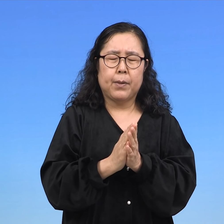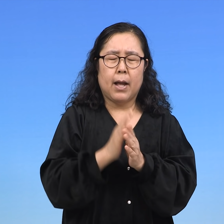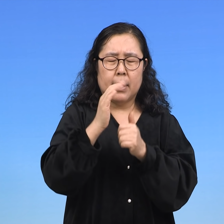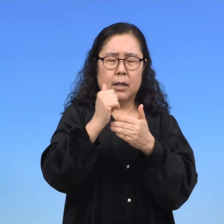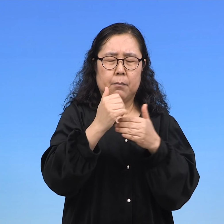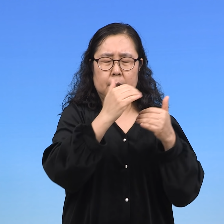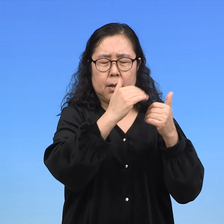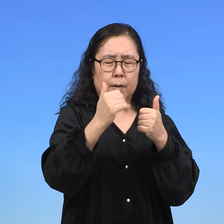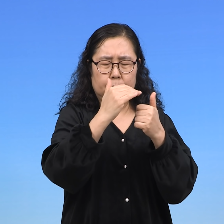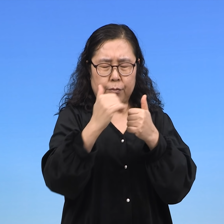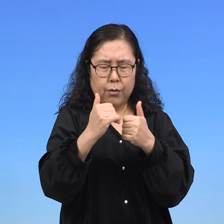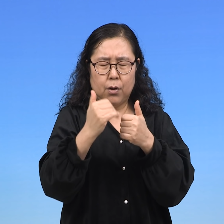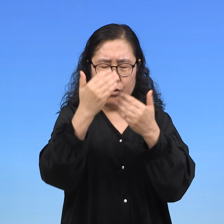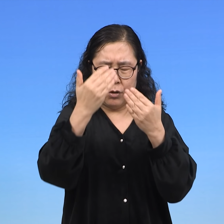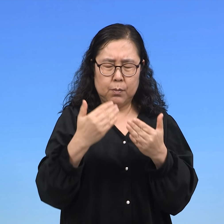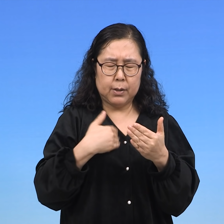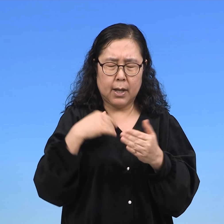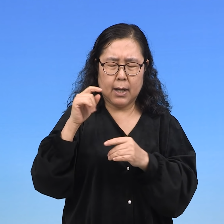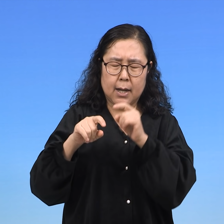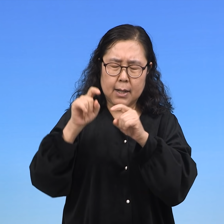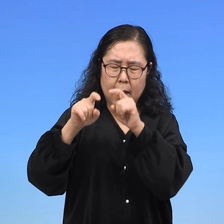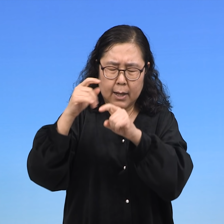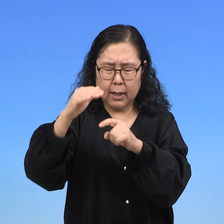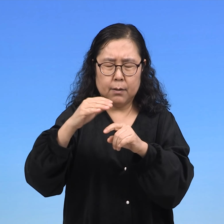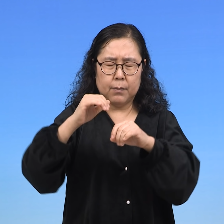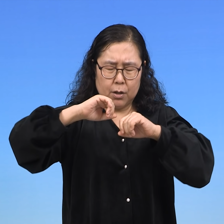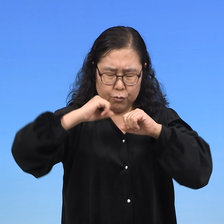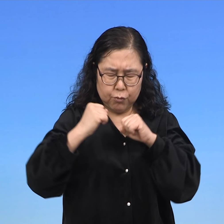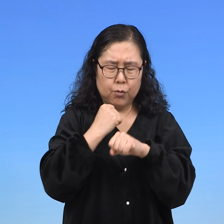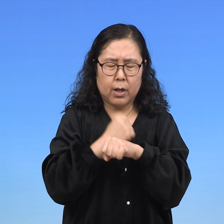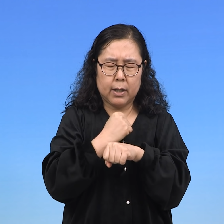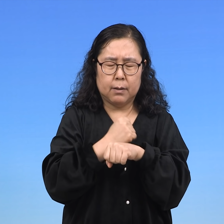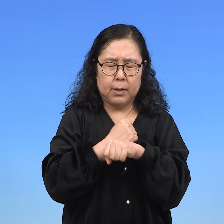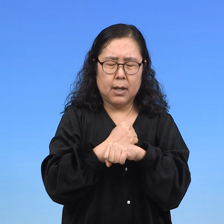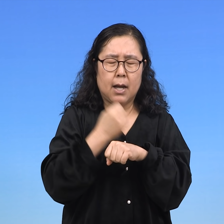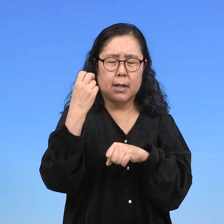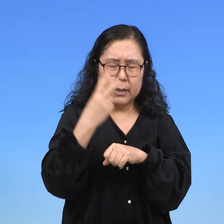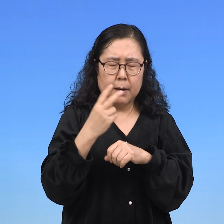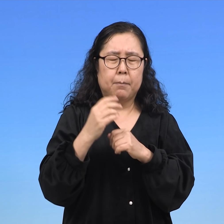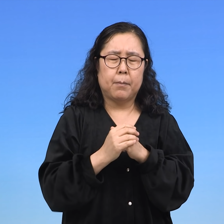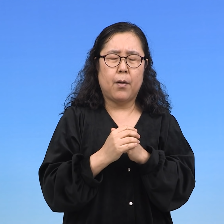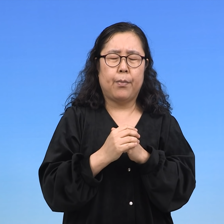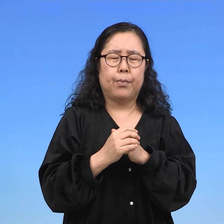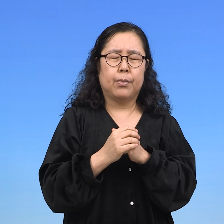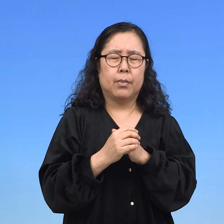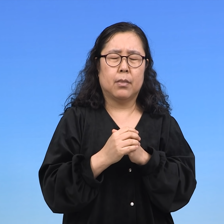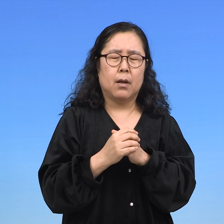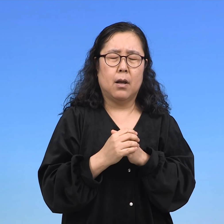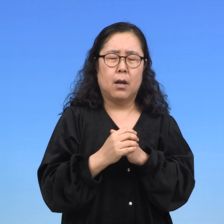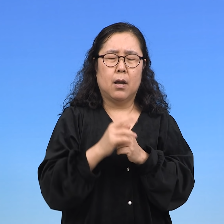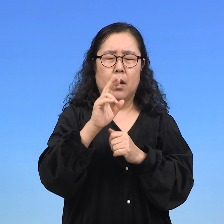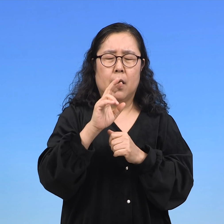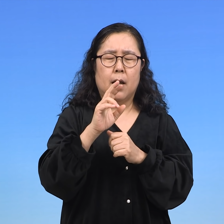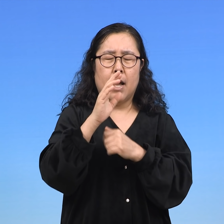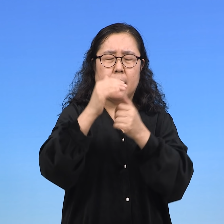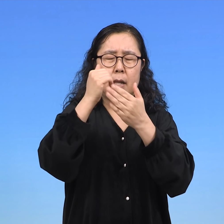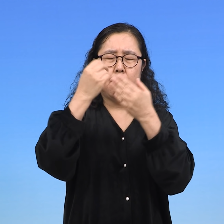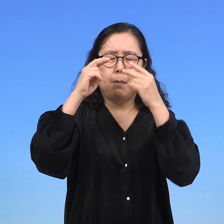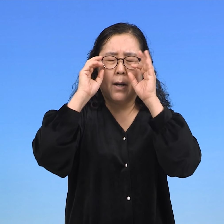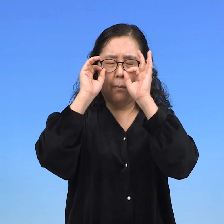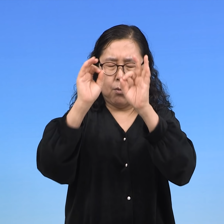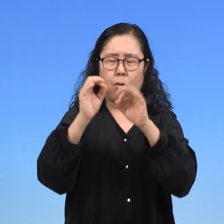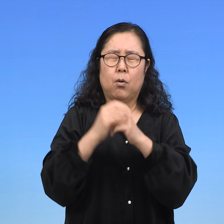선행해서 부르시면 내가 나아가겠습니다. 순종하겠습니다. 다시 한번 모험가 되시는 그